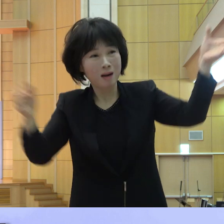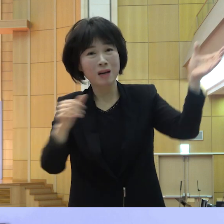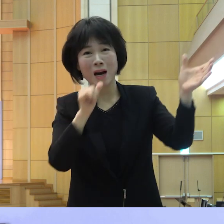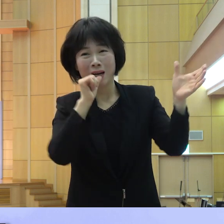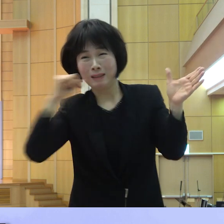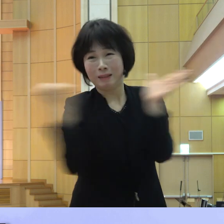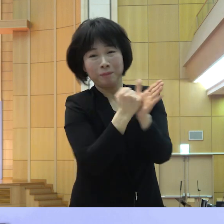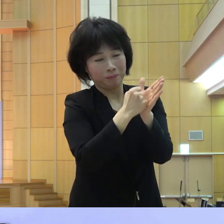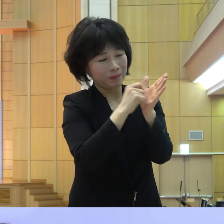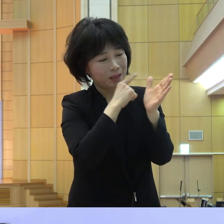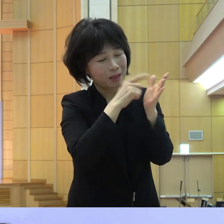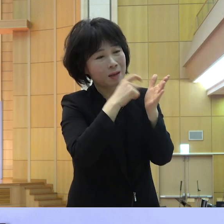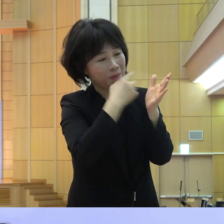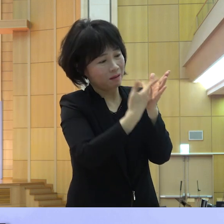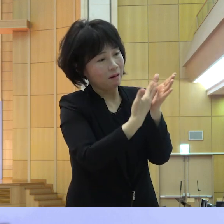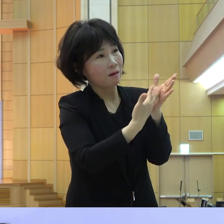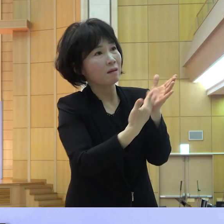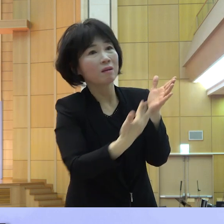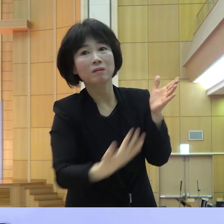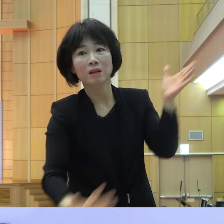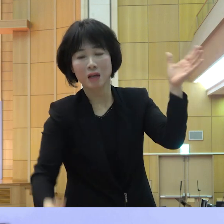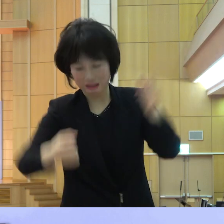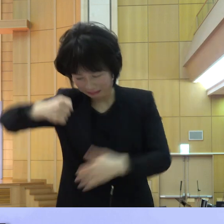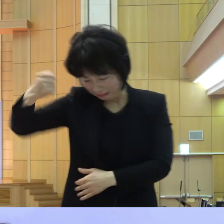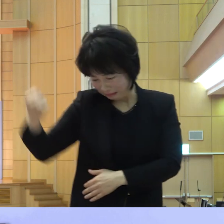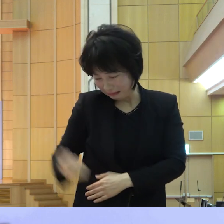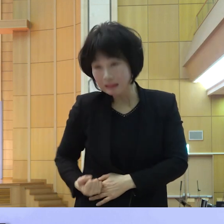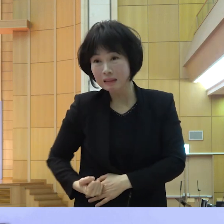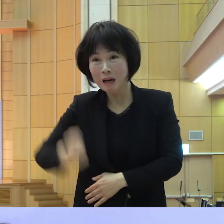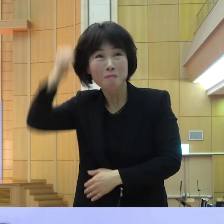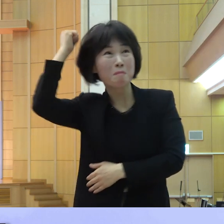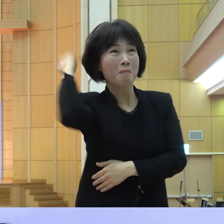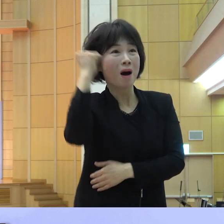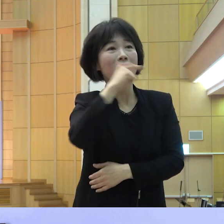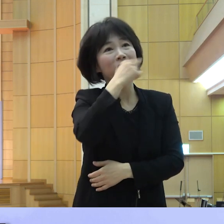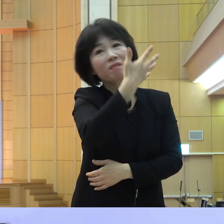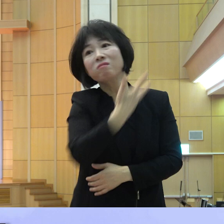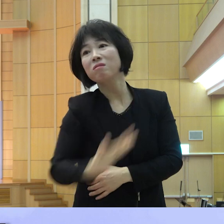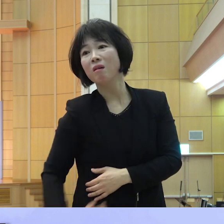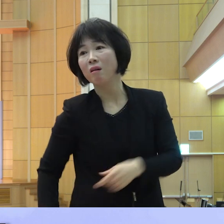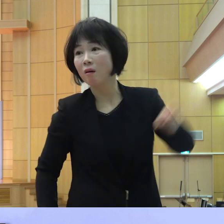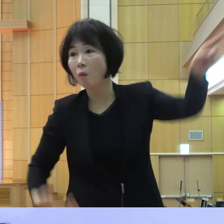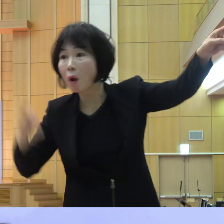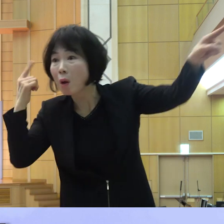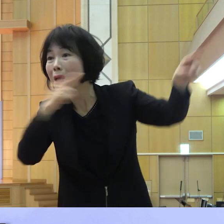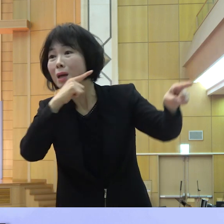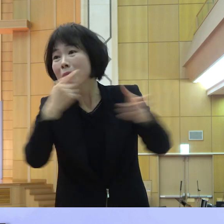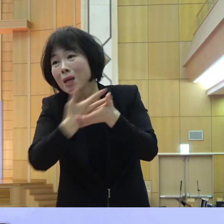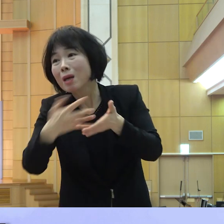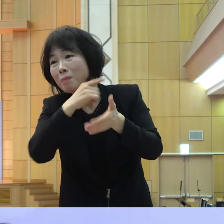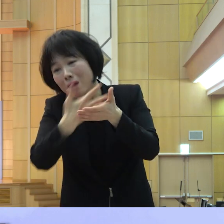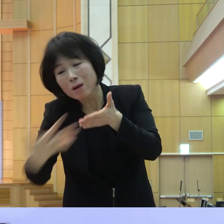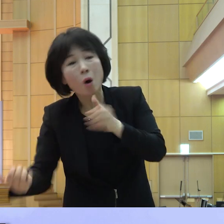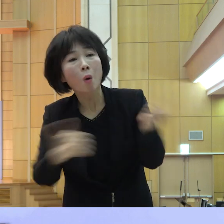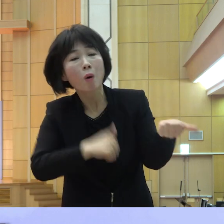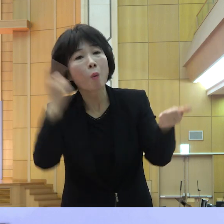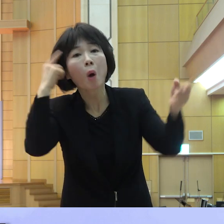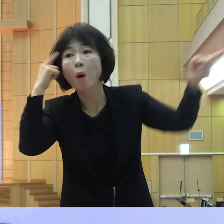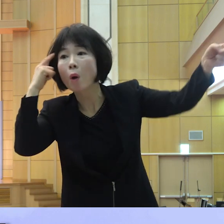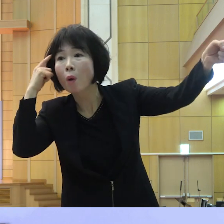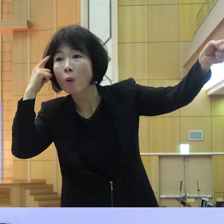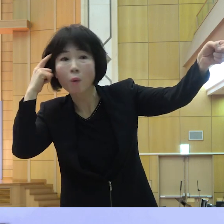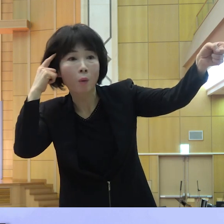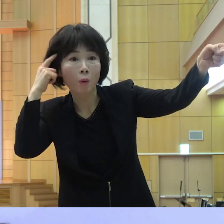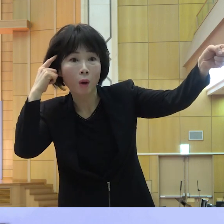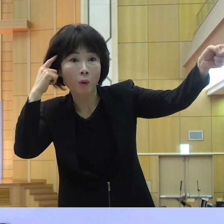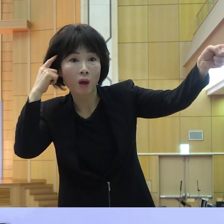살을 찢기시고 물 한 방울 피 한 방울 남겨 다 쏟아부어 주신 이유가 뭐냐? 내 살을 찢은 것이